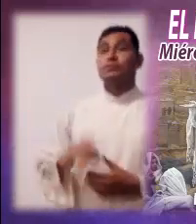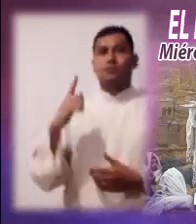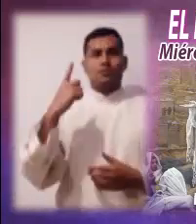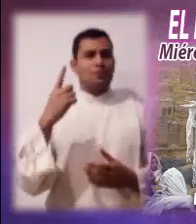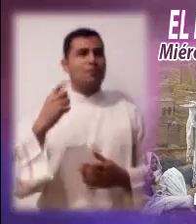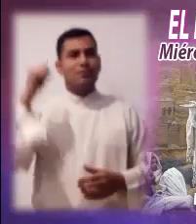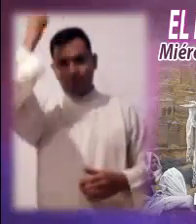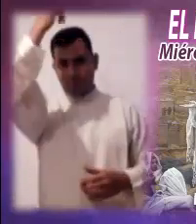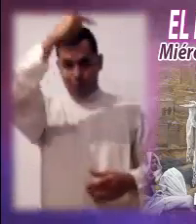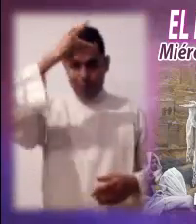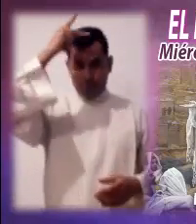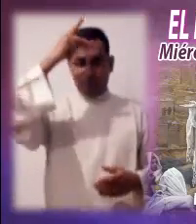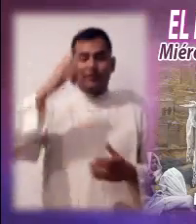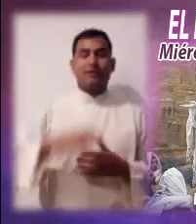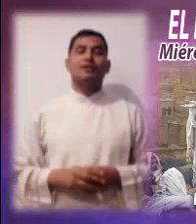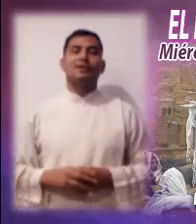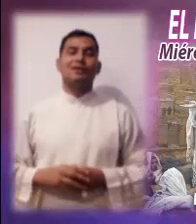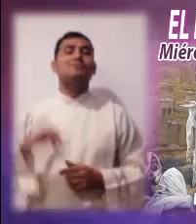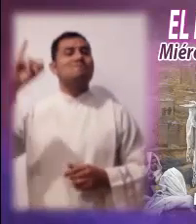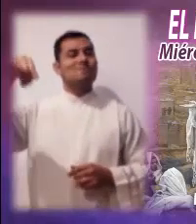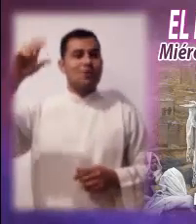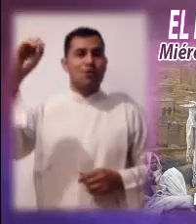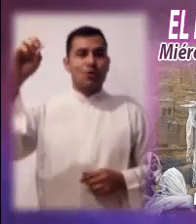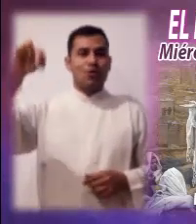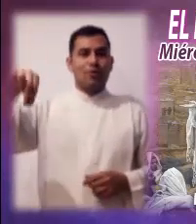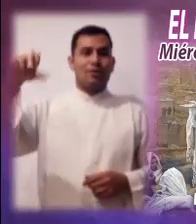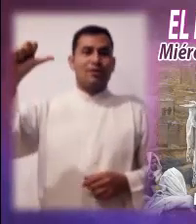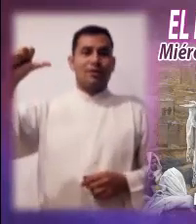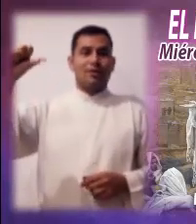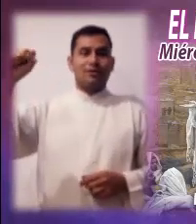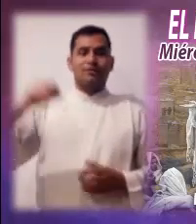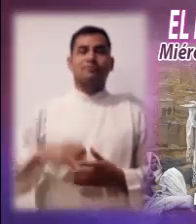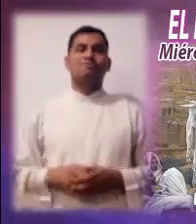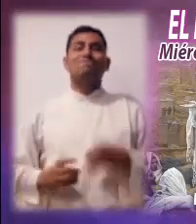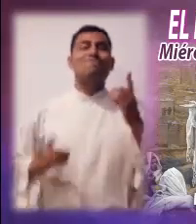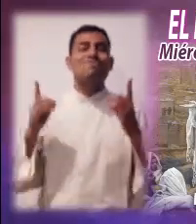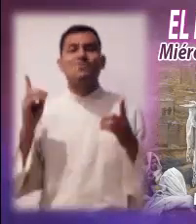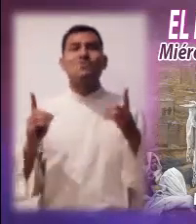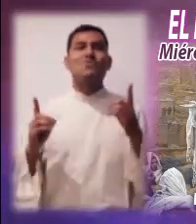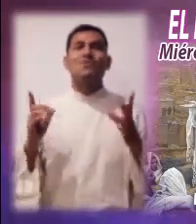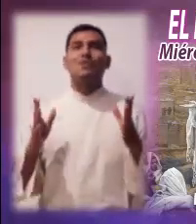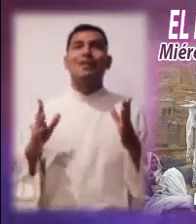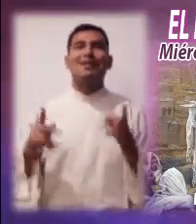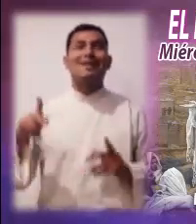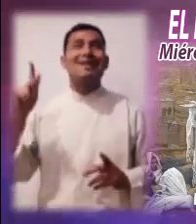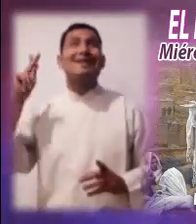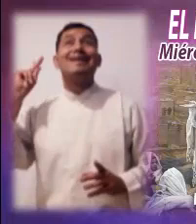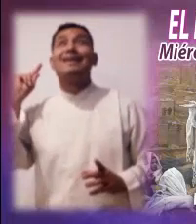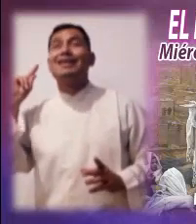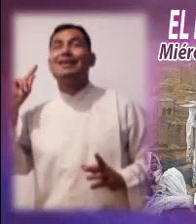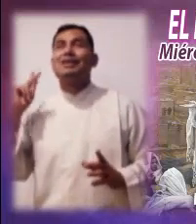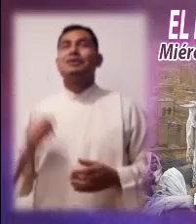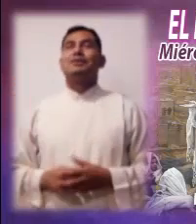Alguien decía que debemos poner atención a la letra pequeña, porque muchas veces allí